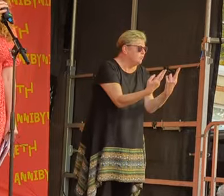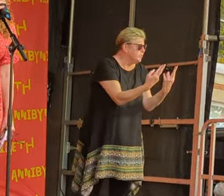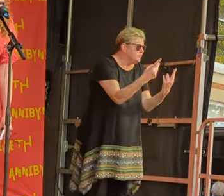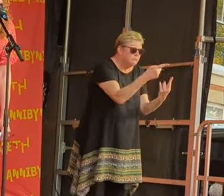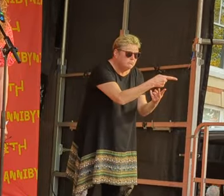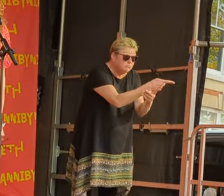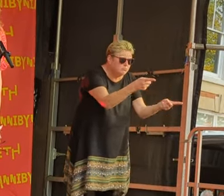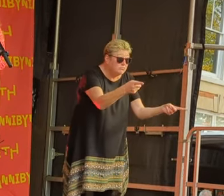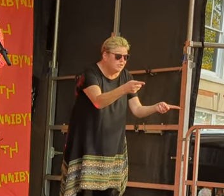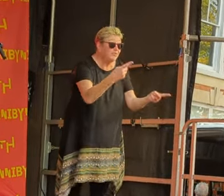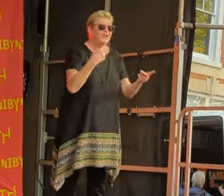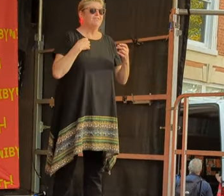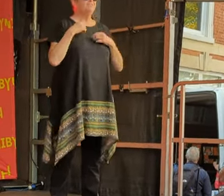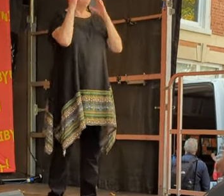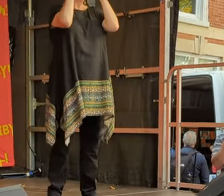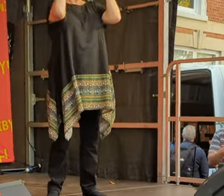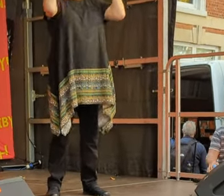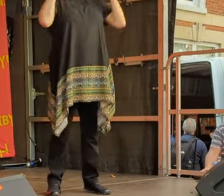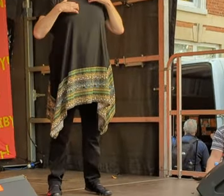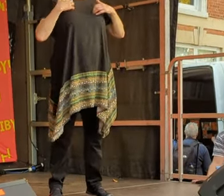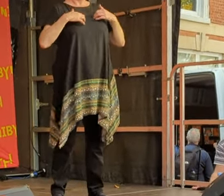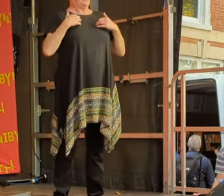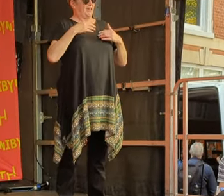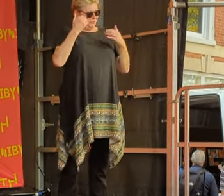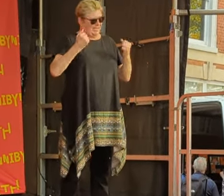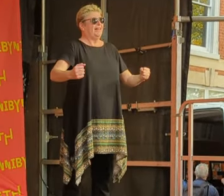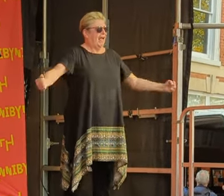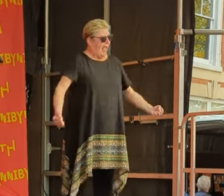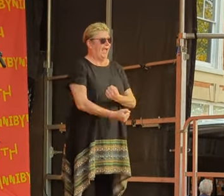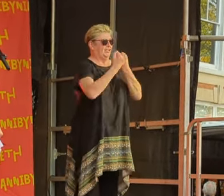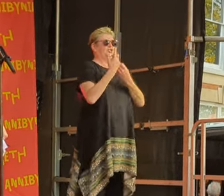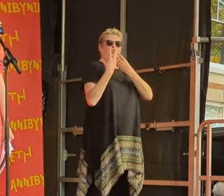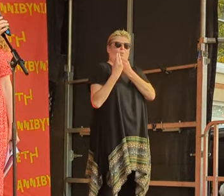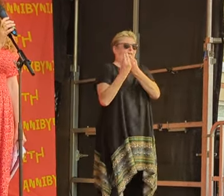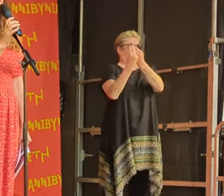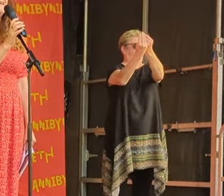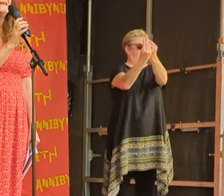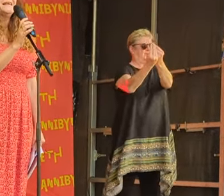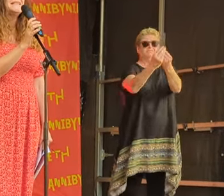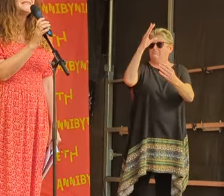cael eich hysbrydoli. Let's take this energy with us now and tell